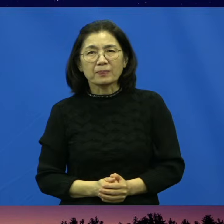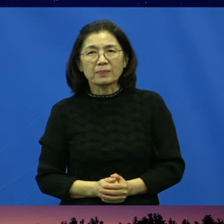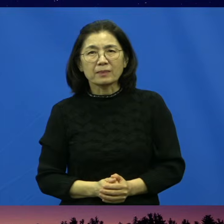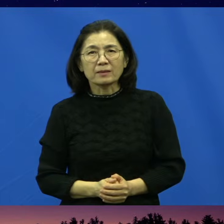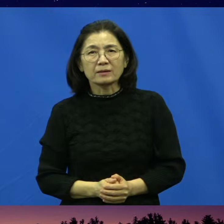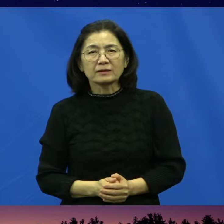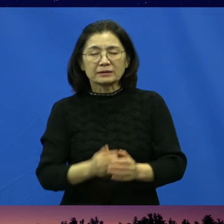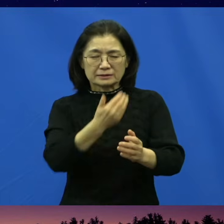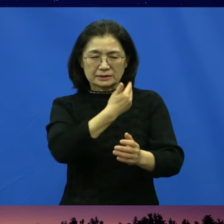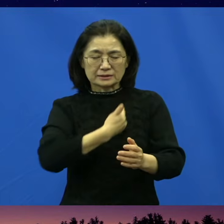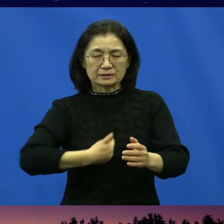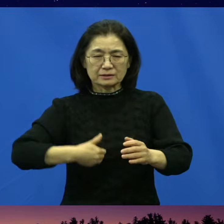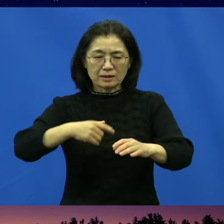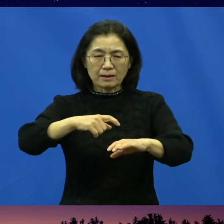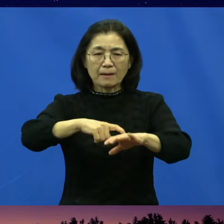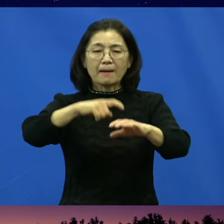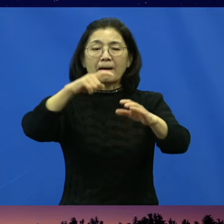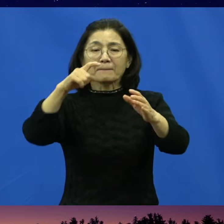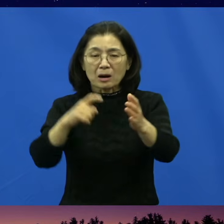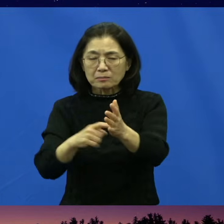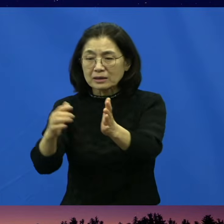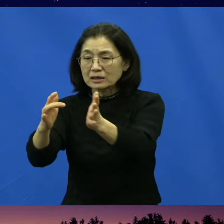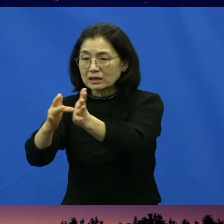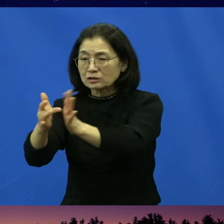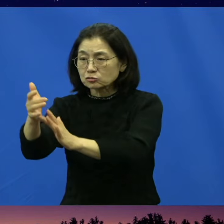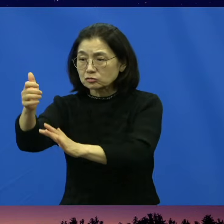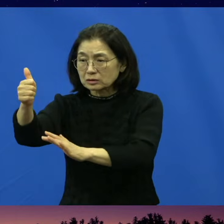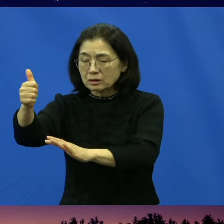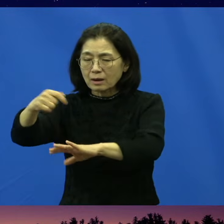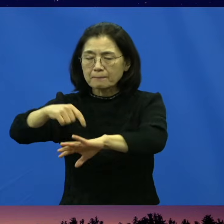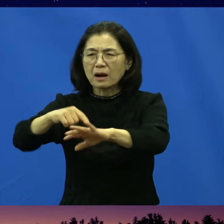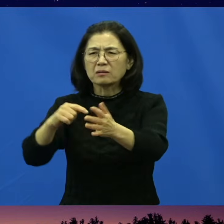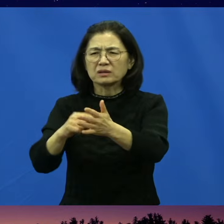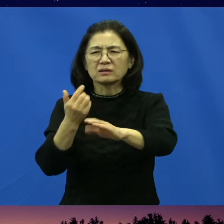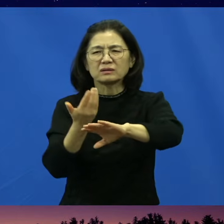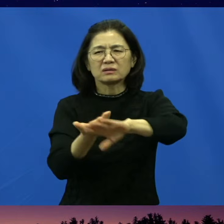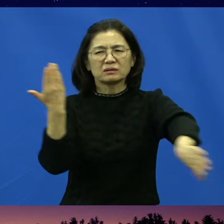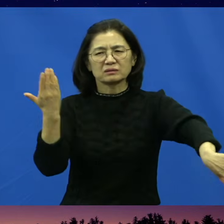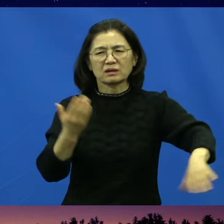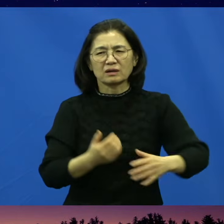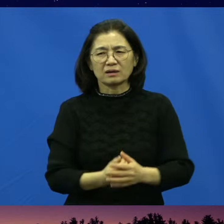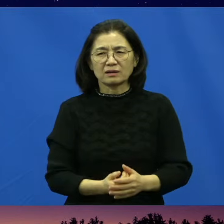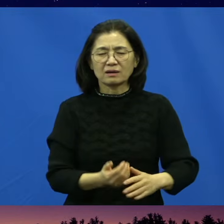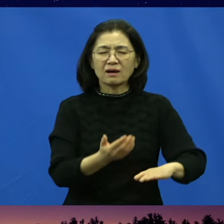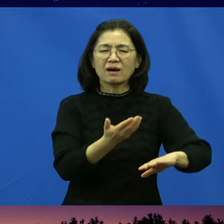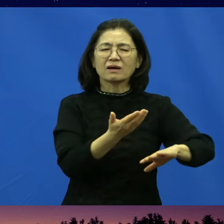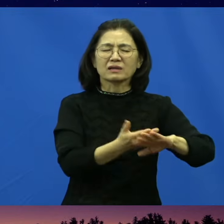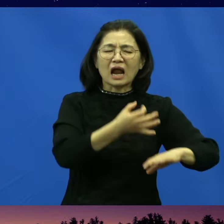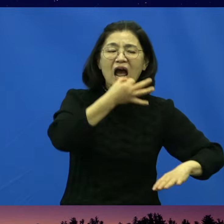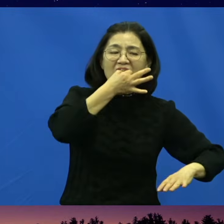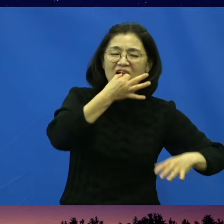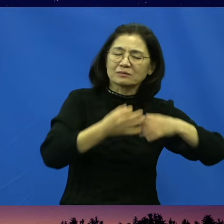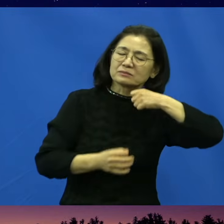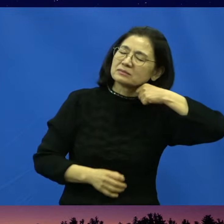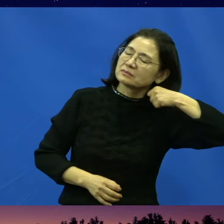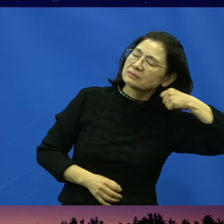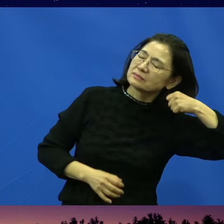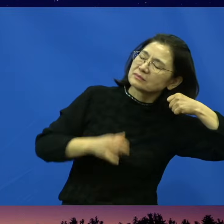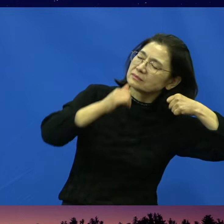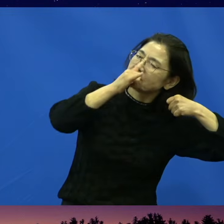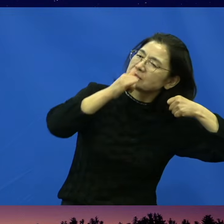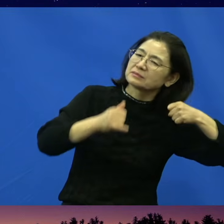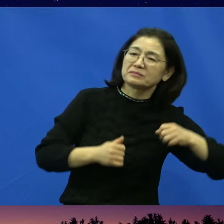제자들의 마음이 다른 것에 사로잡혀 있기 때문입니다. 다른 것에 온 마음이 뺏겨 있게 하는